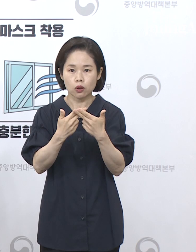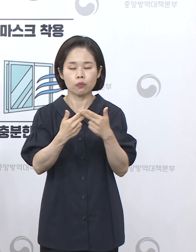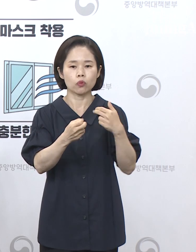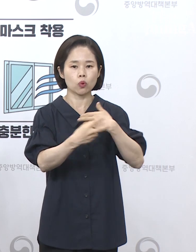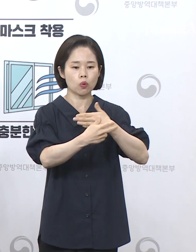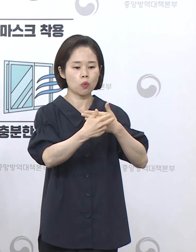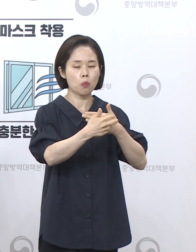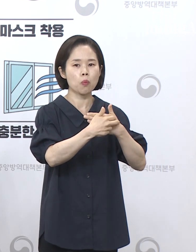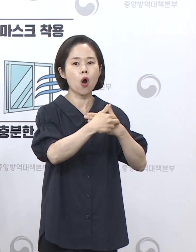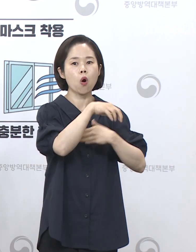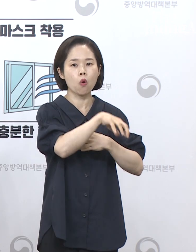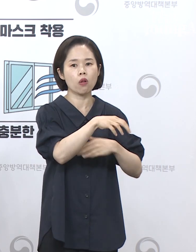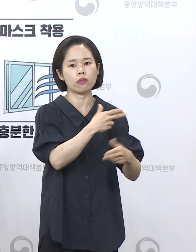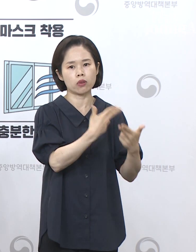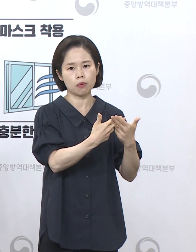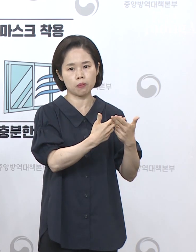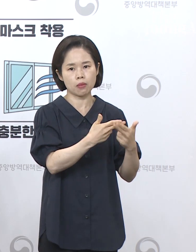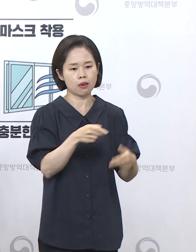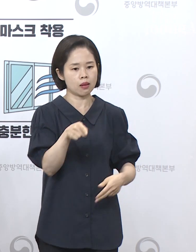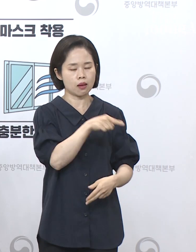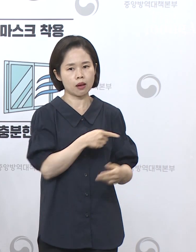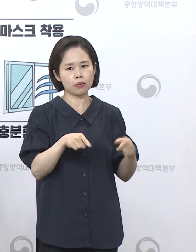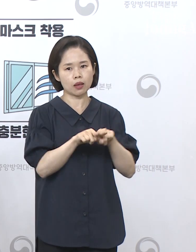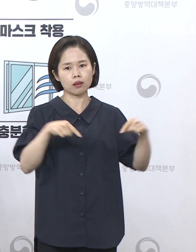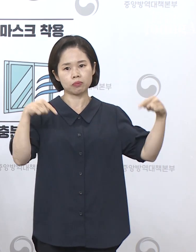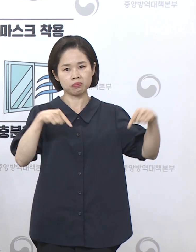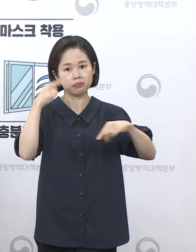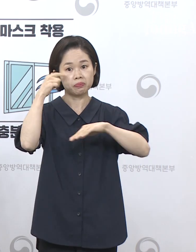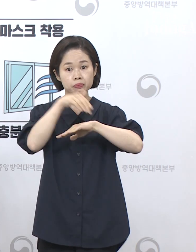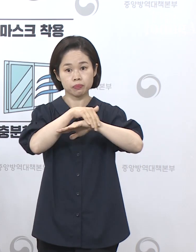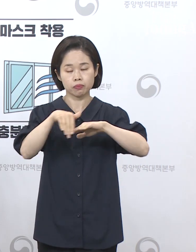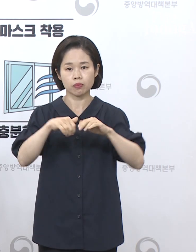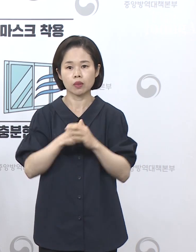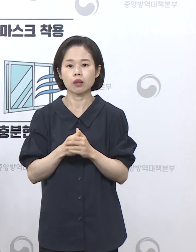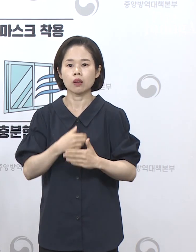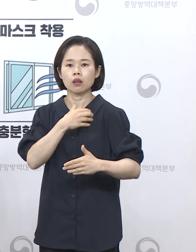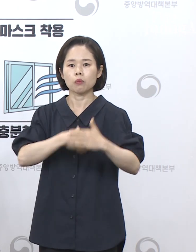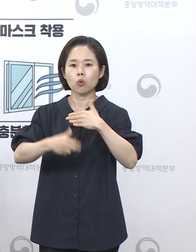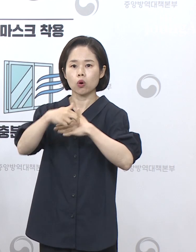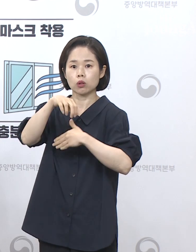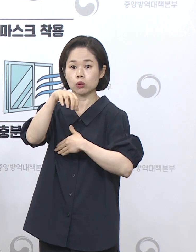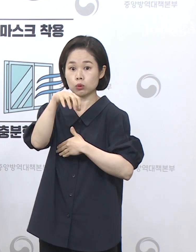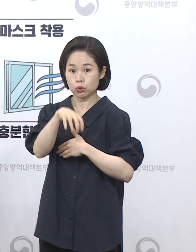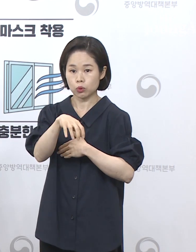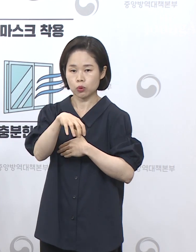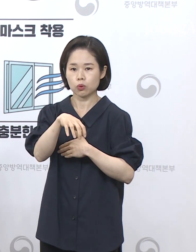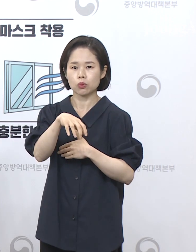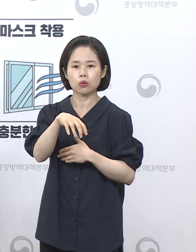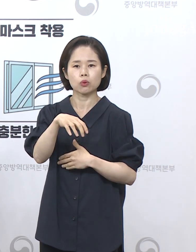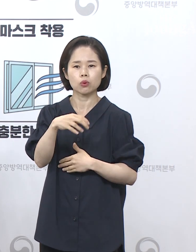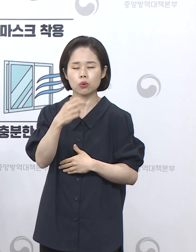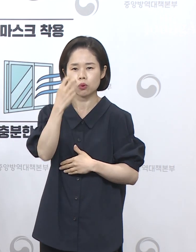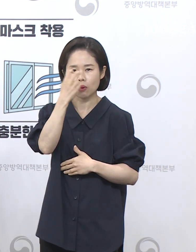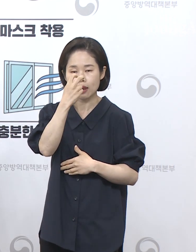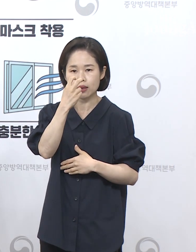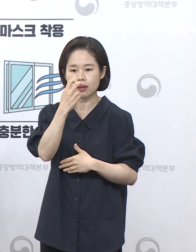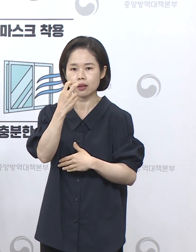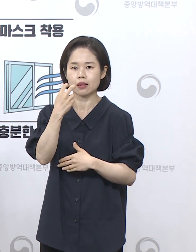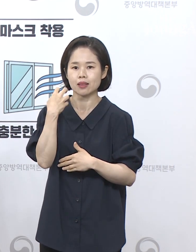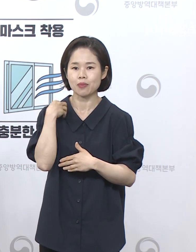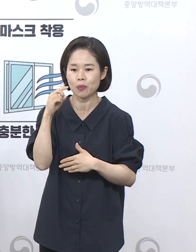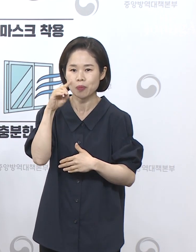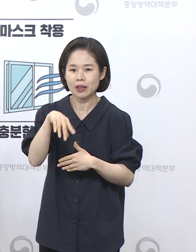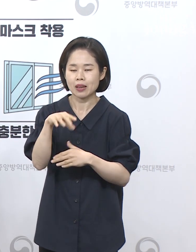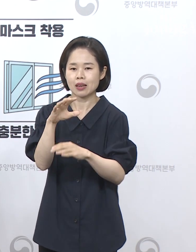위탁의료기관하고의 협의를 좀 진행하도록 하겠습니다. 그리고 또한 보건소가 직접 관리하고 있는